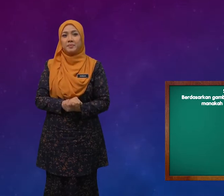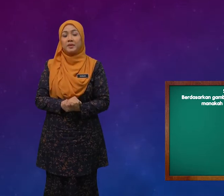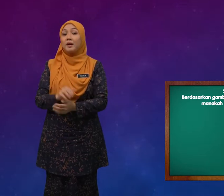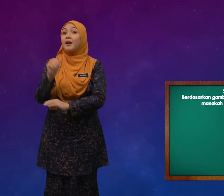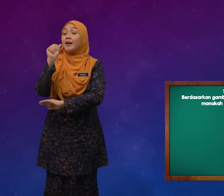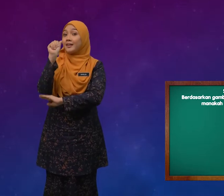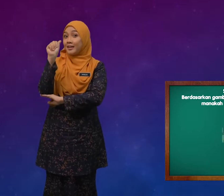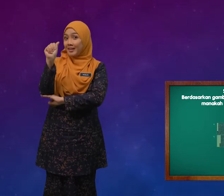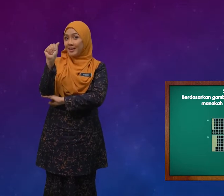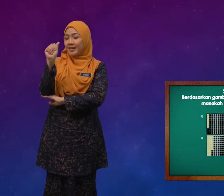A,